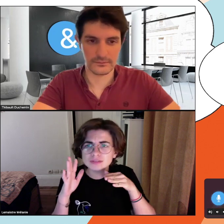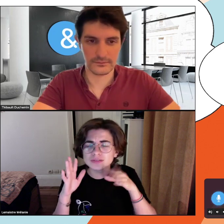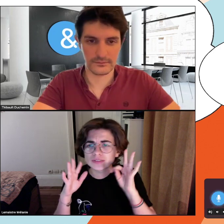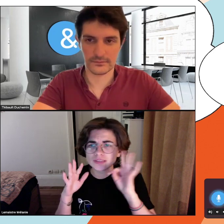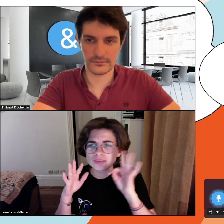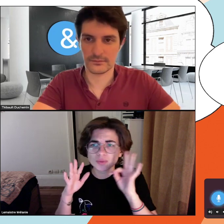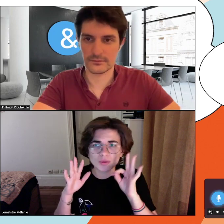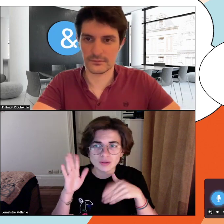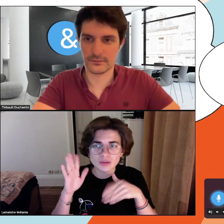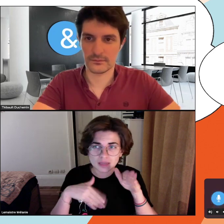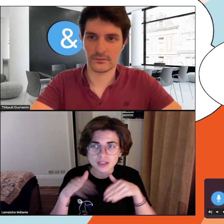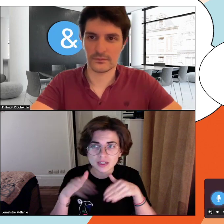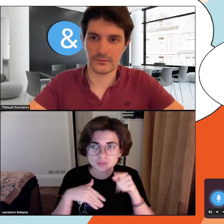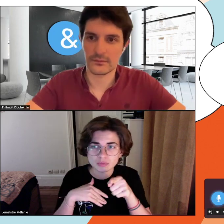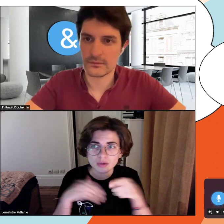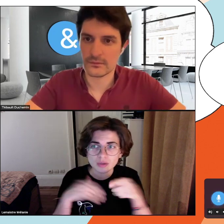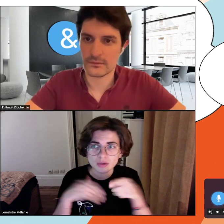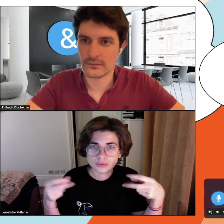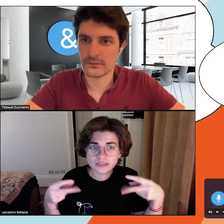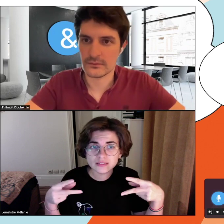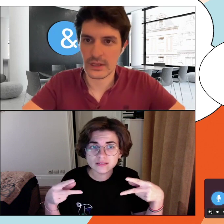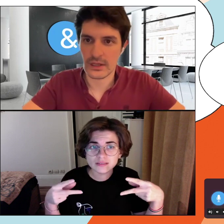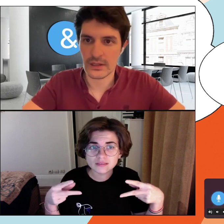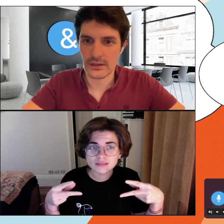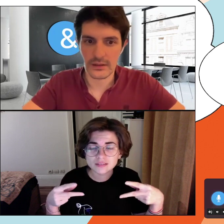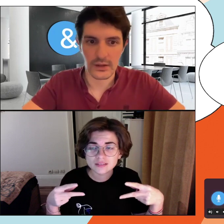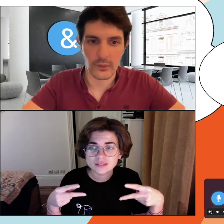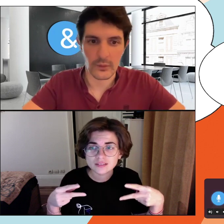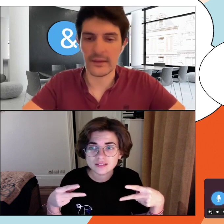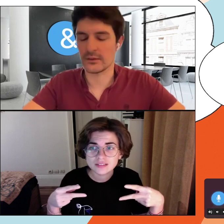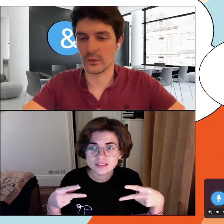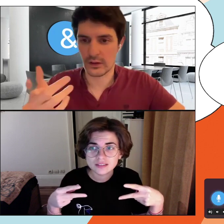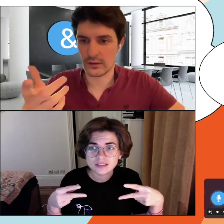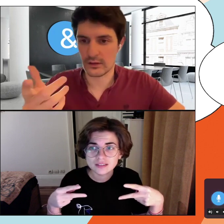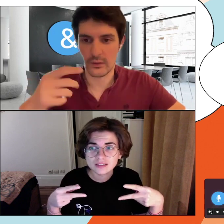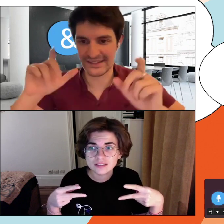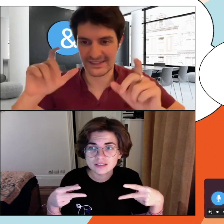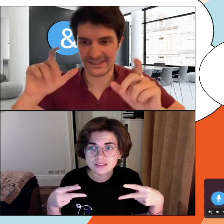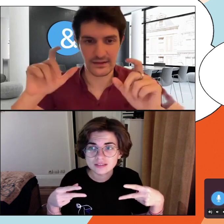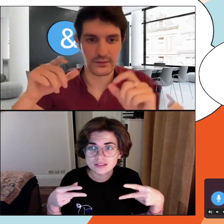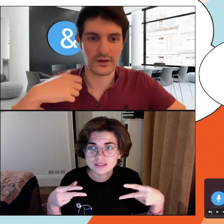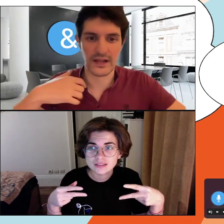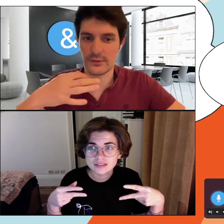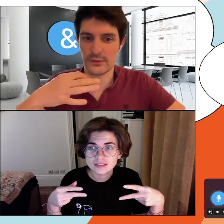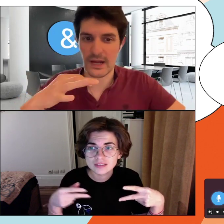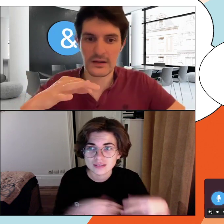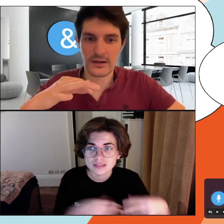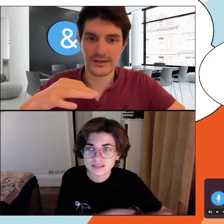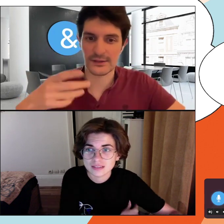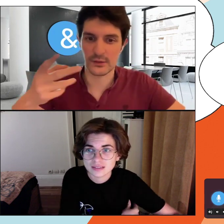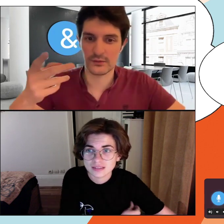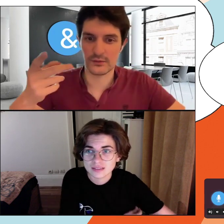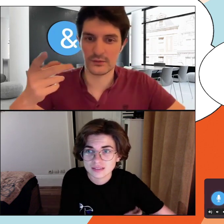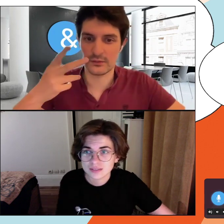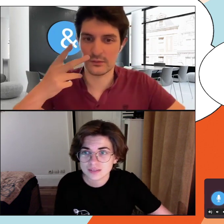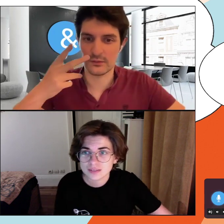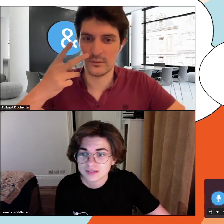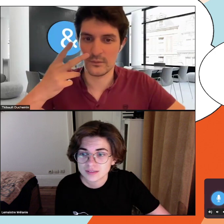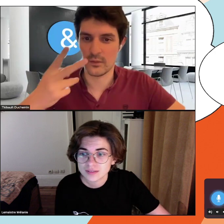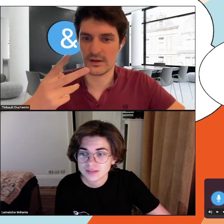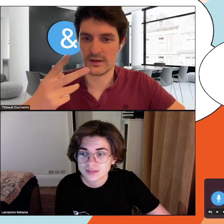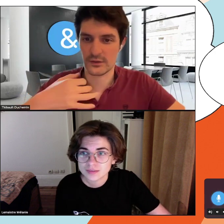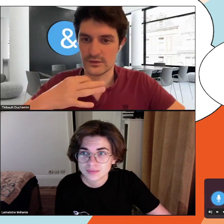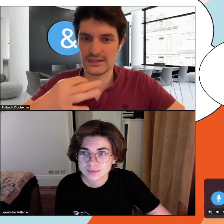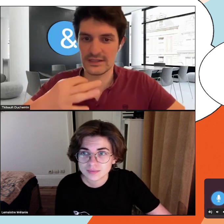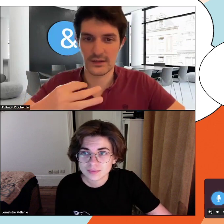tu veux, ça marche pour toi, les sous-titres? Donc, on va tester. Donc là, je parle. Est-ce que tu vois ce